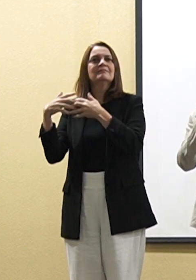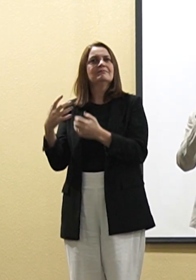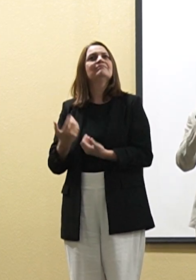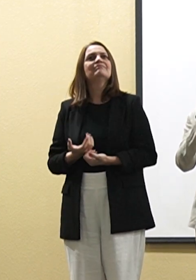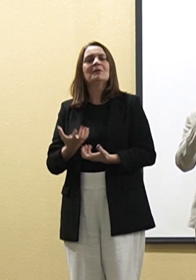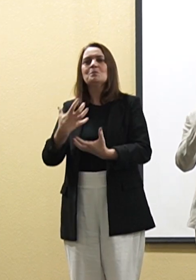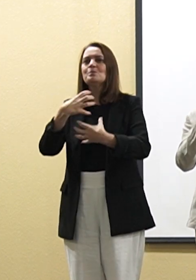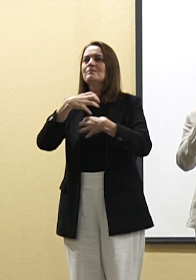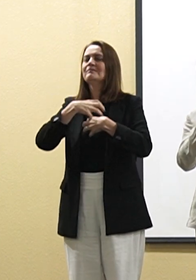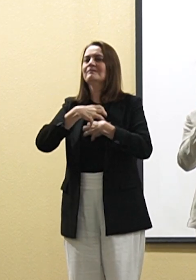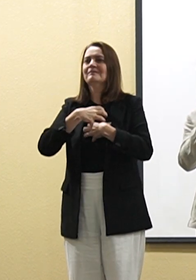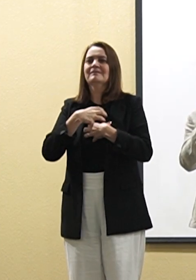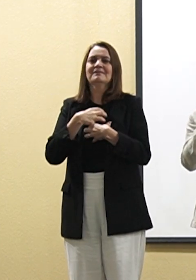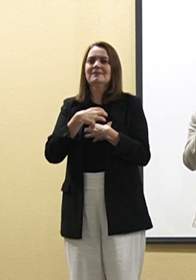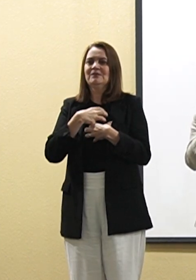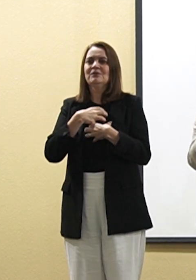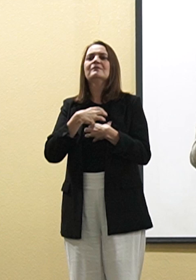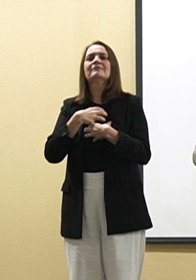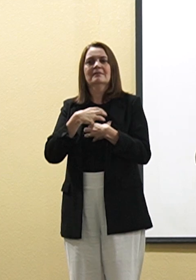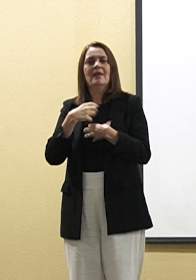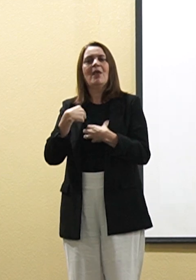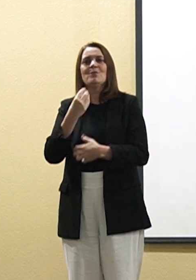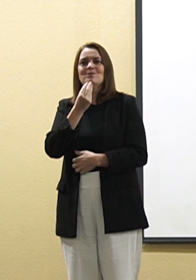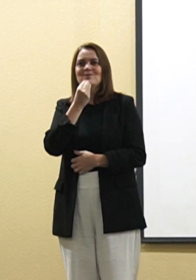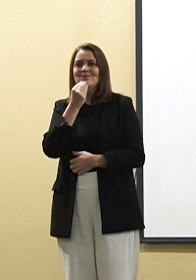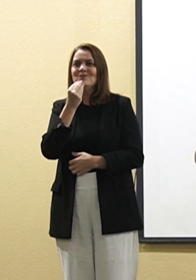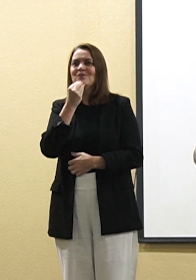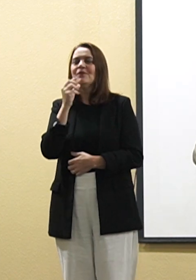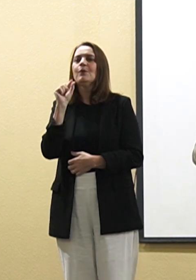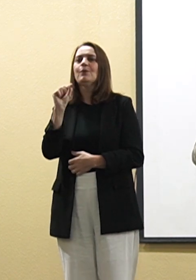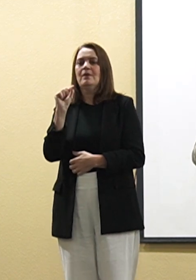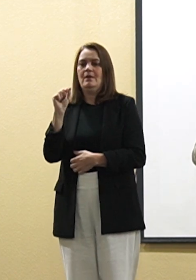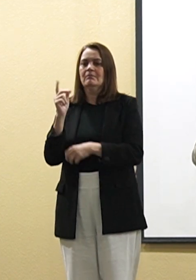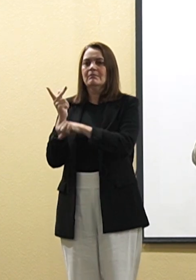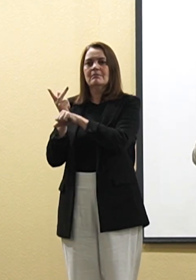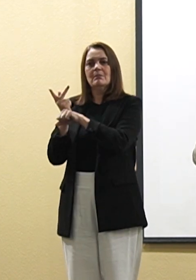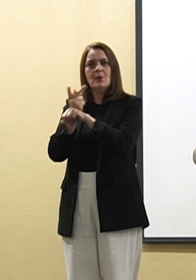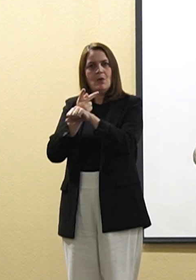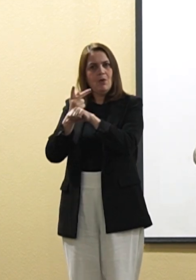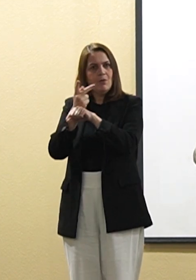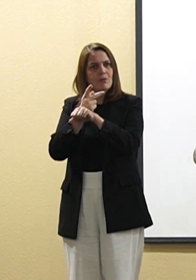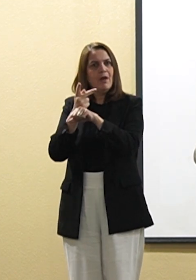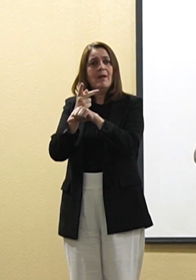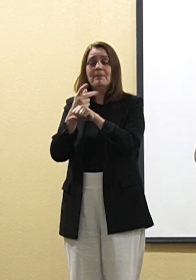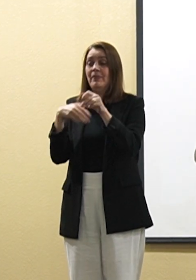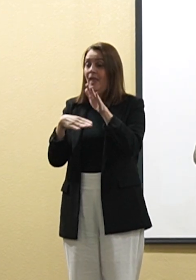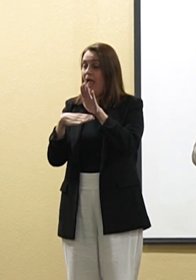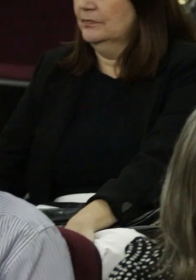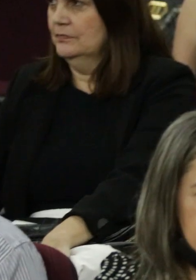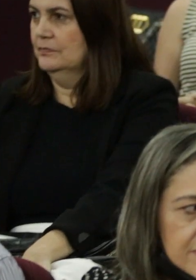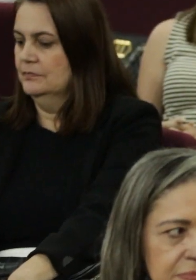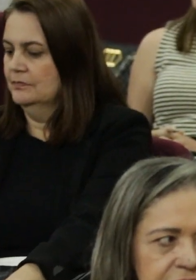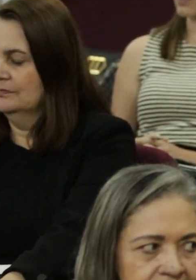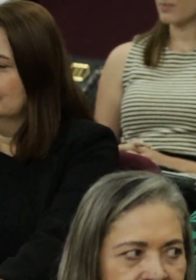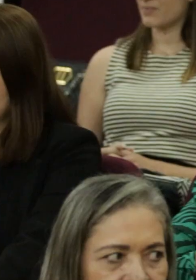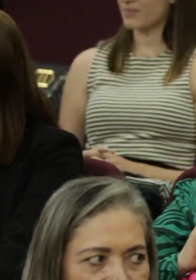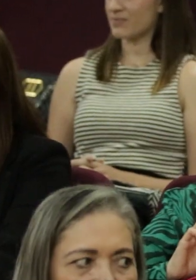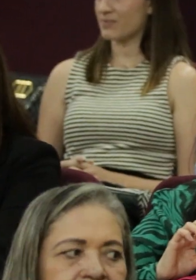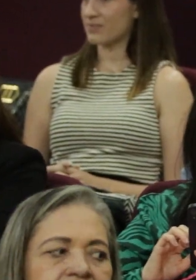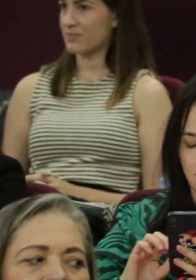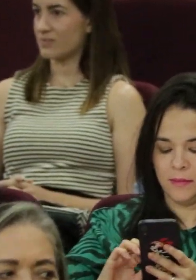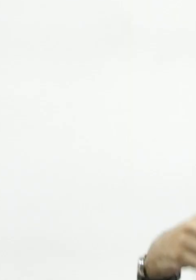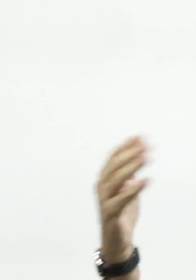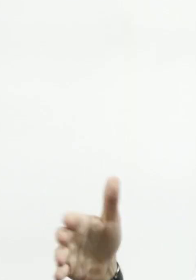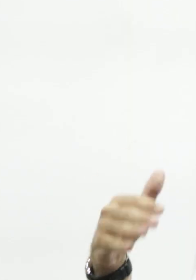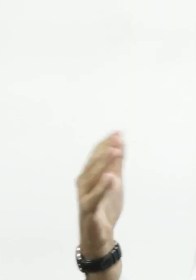me senti que eu deveria procurar fazer com que ela fosse para a escola. E para